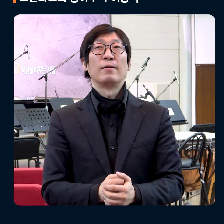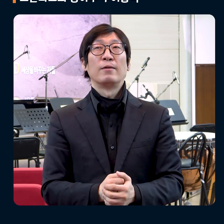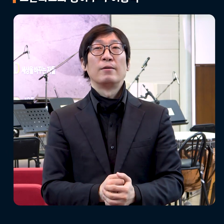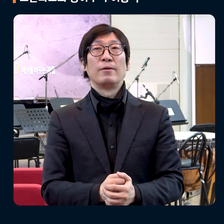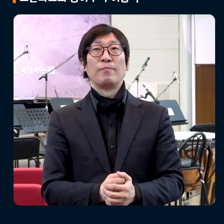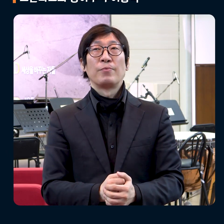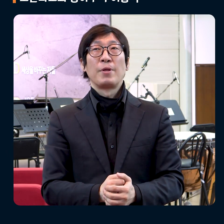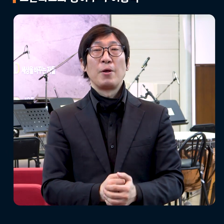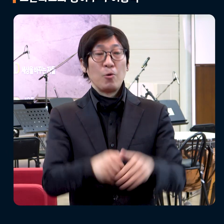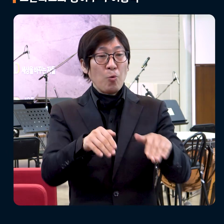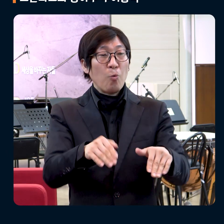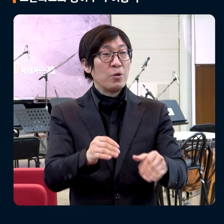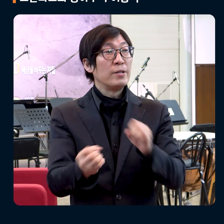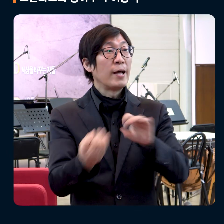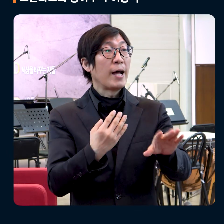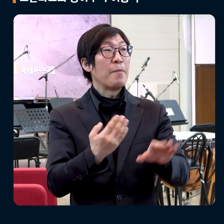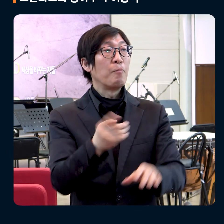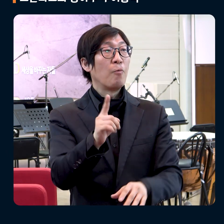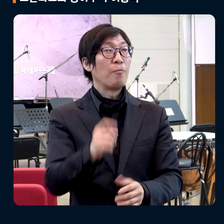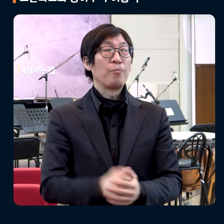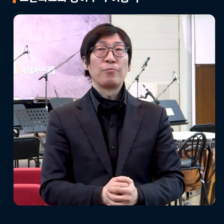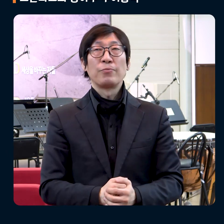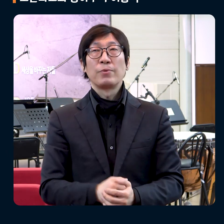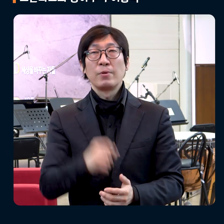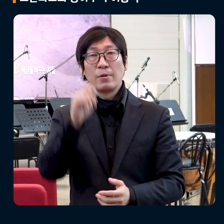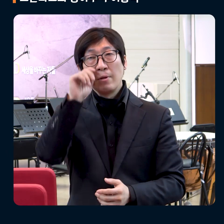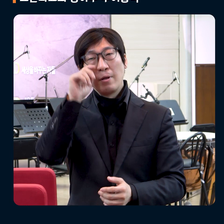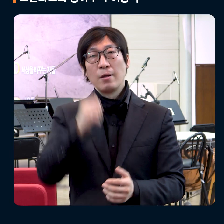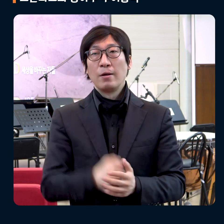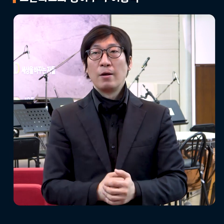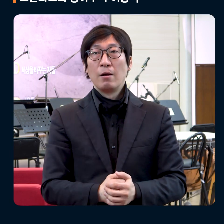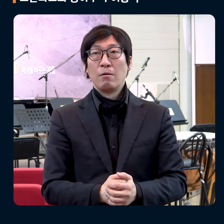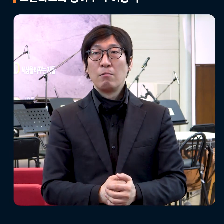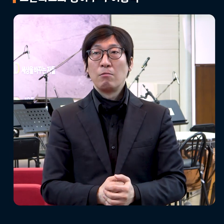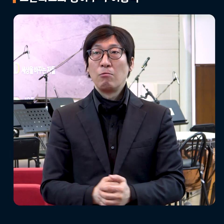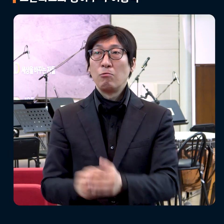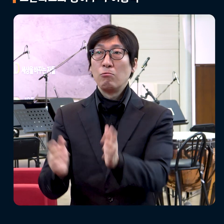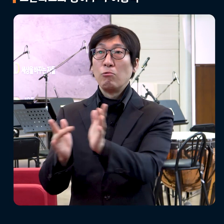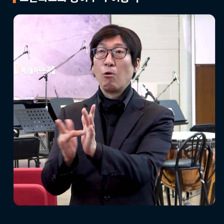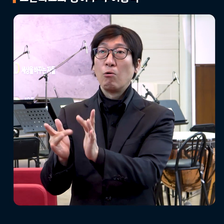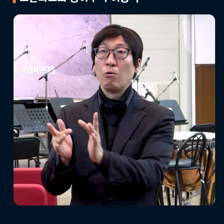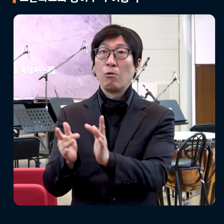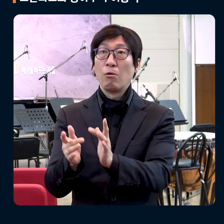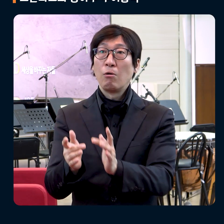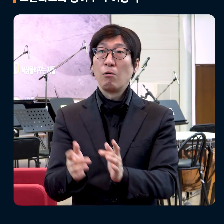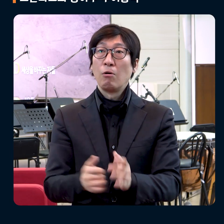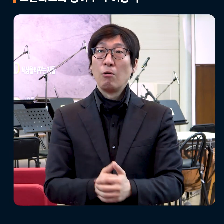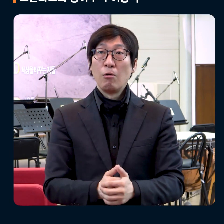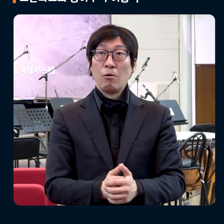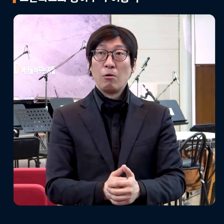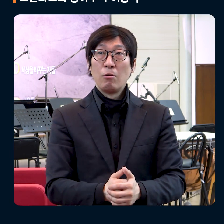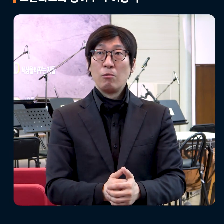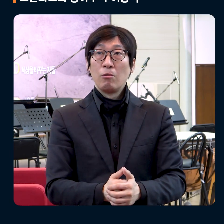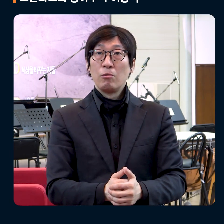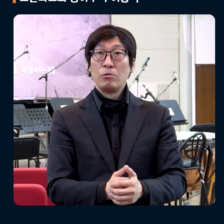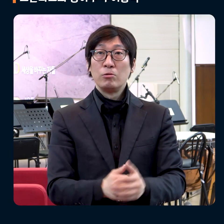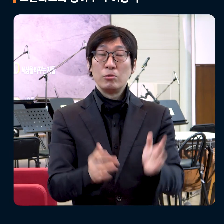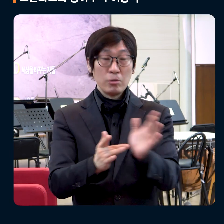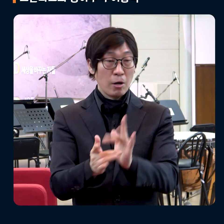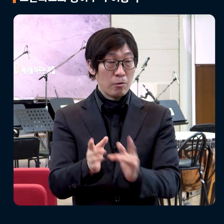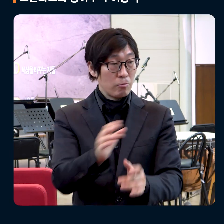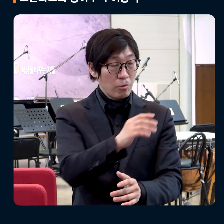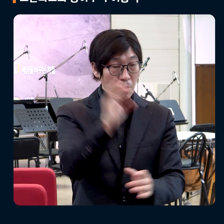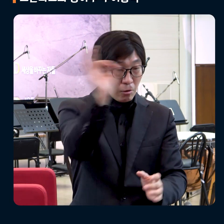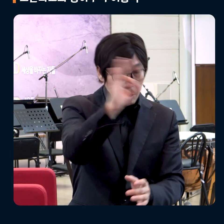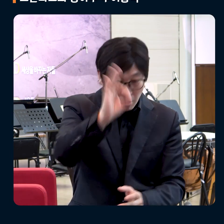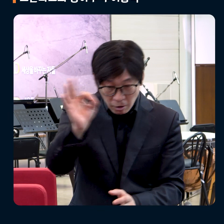바리새인들이 그 아랫사람들이 대답하되, 그 사람들의 대답입니다. 그 사람이 말하는 것처럼 말한 사람은